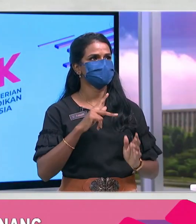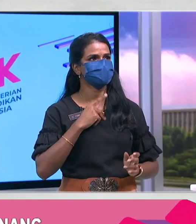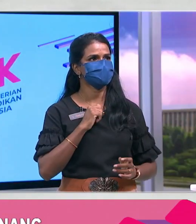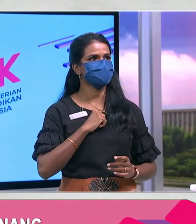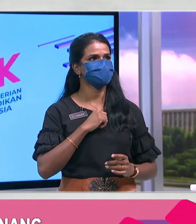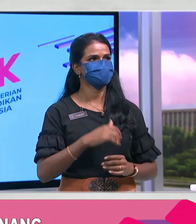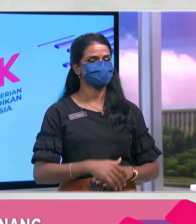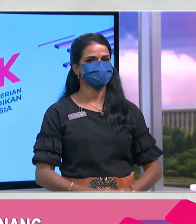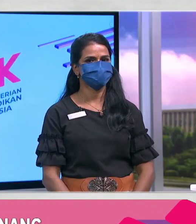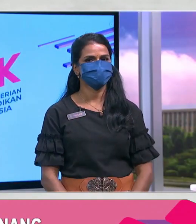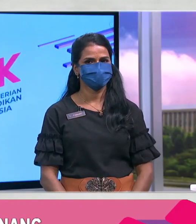kenalkan diri.